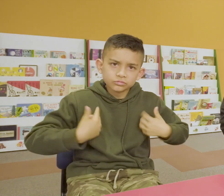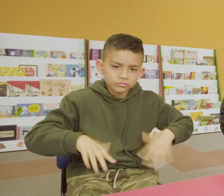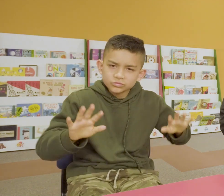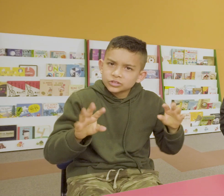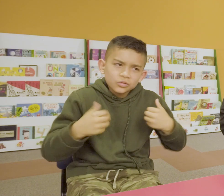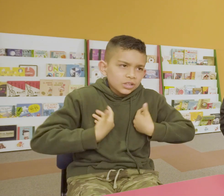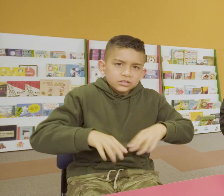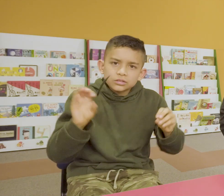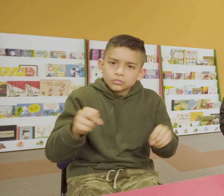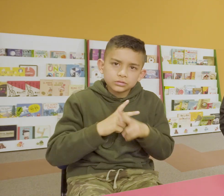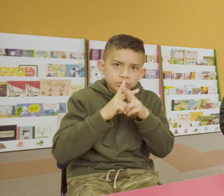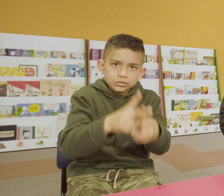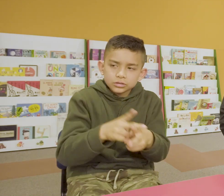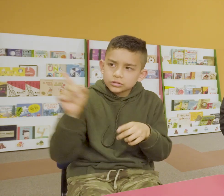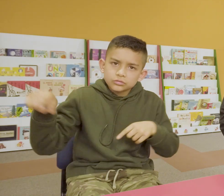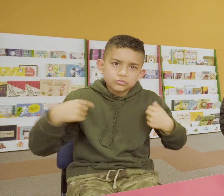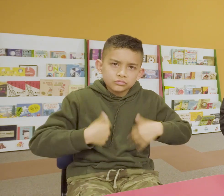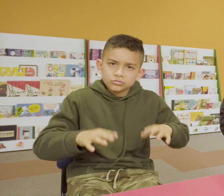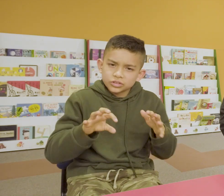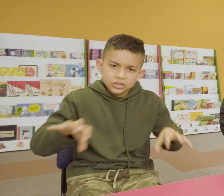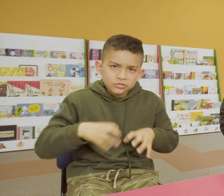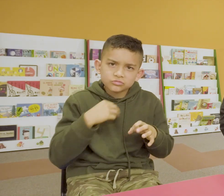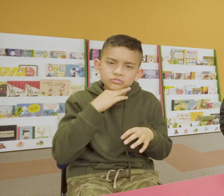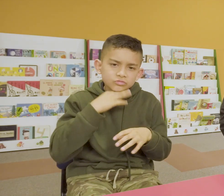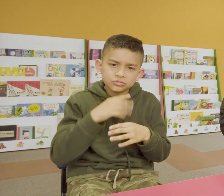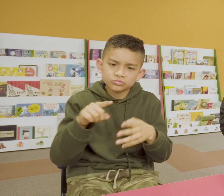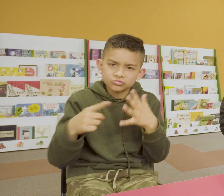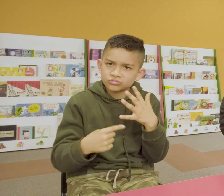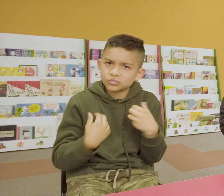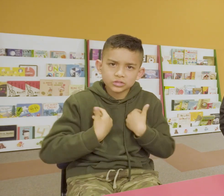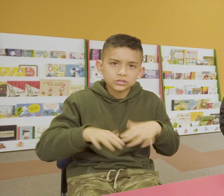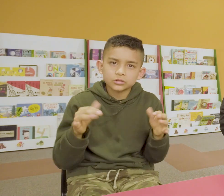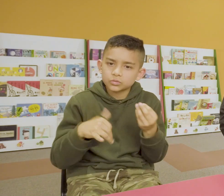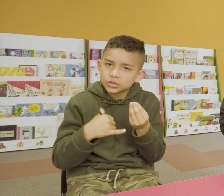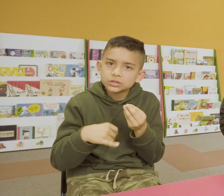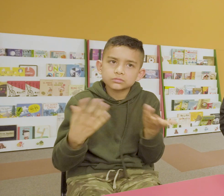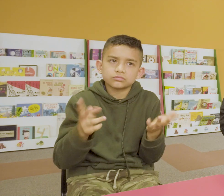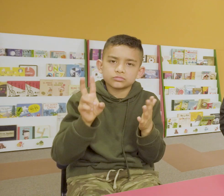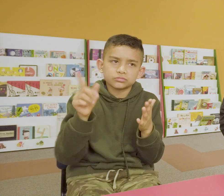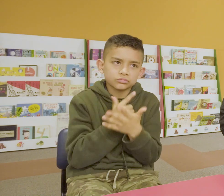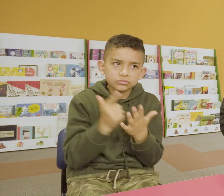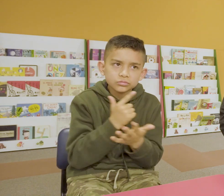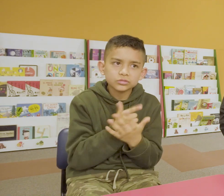nos prestan muchos juegos. Entonces acá tenemos la libertad de jugar y tenemos muchas actividades,